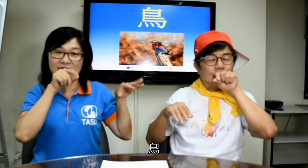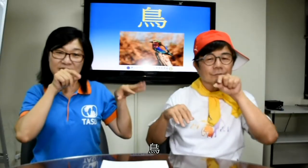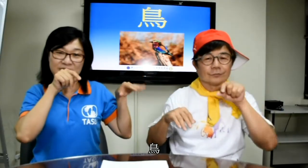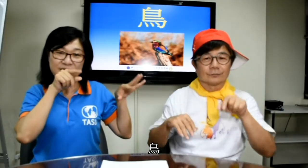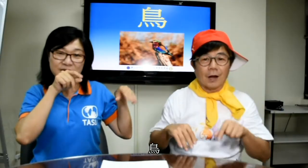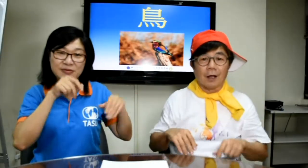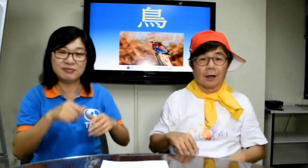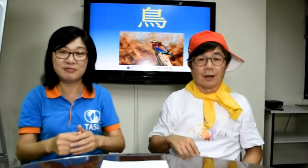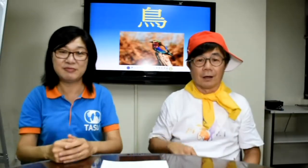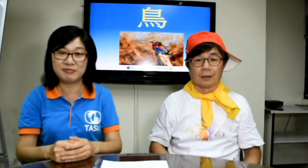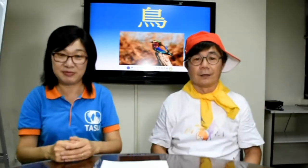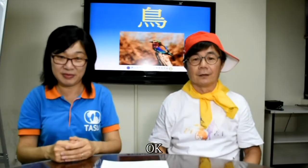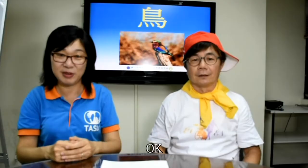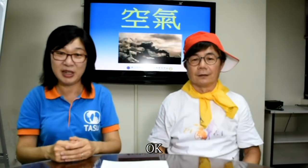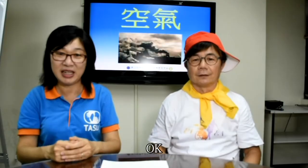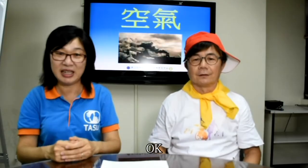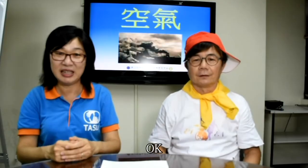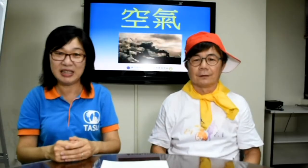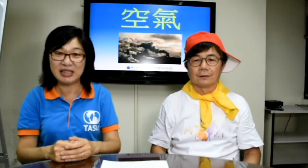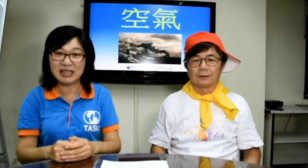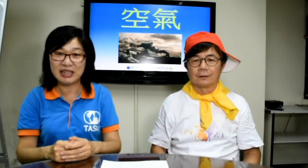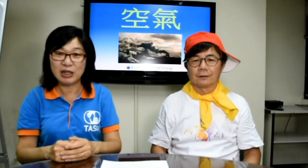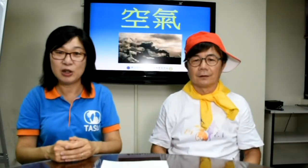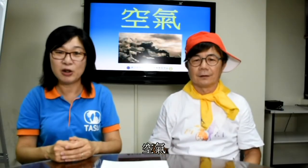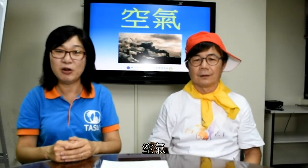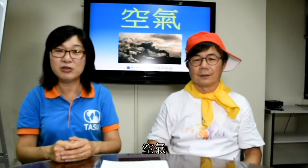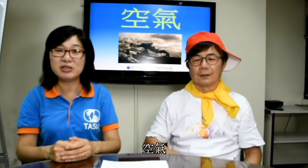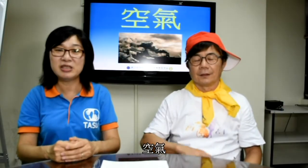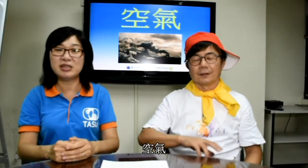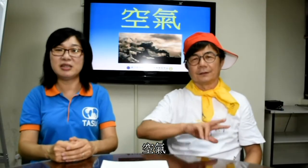鸟 ，OK， 空气。